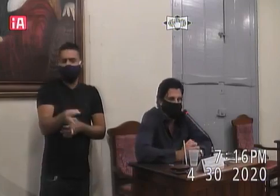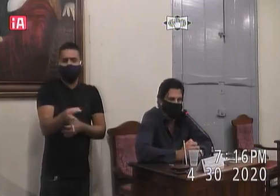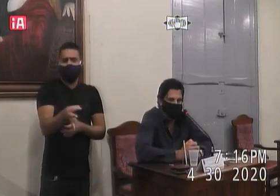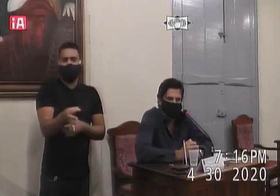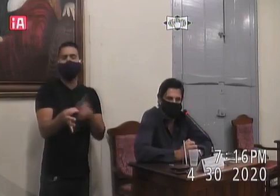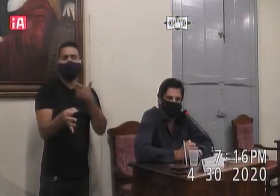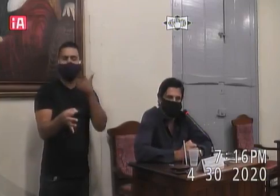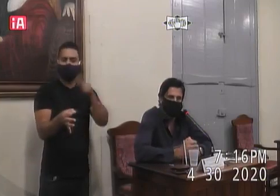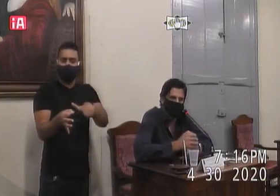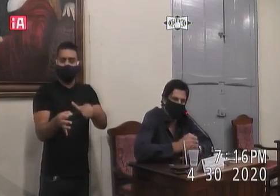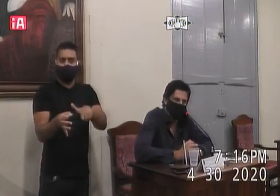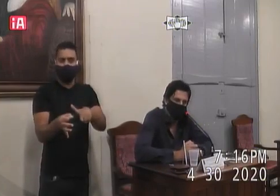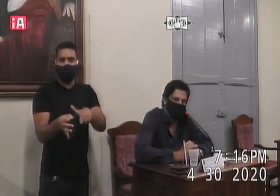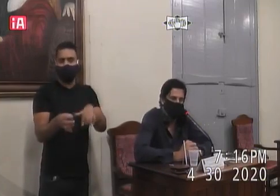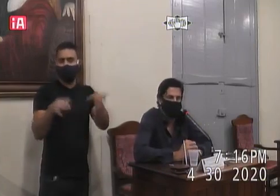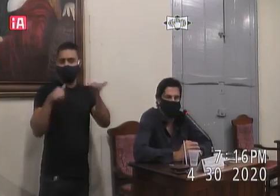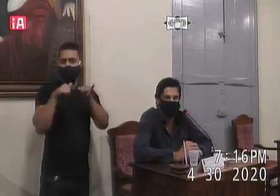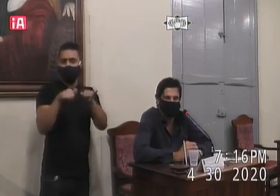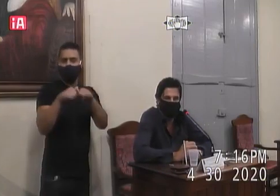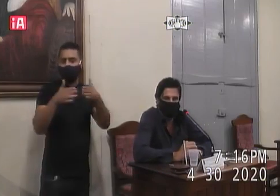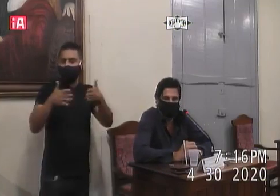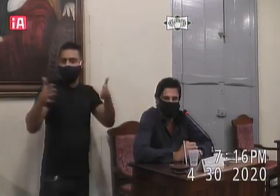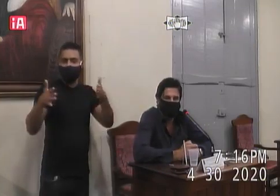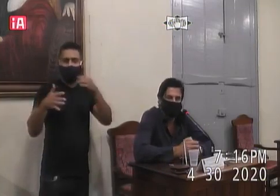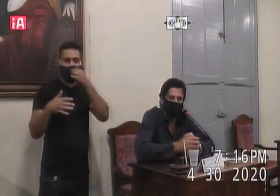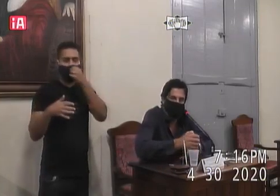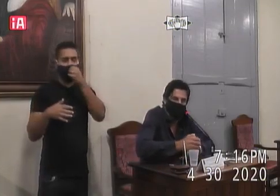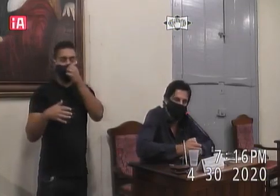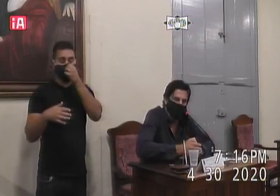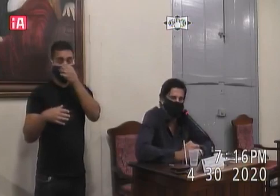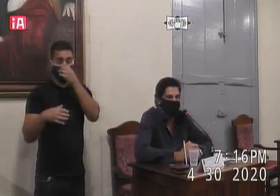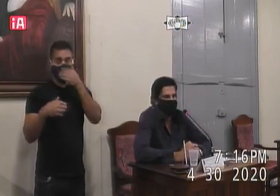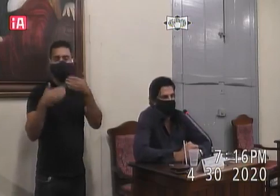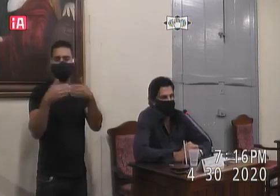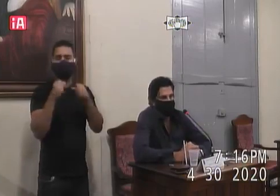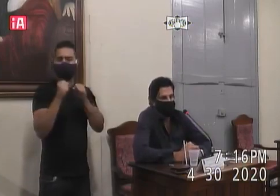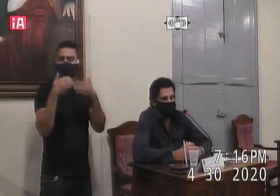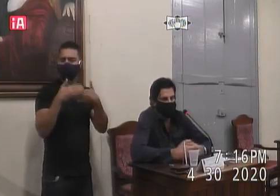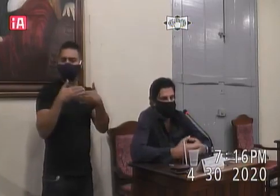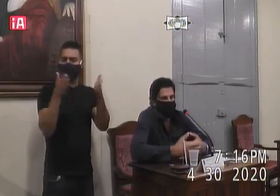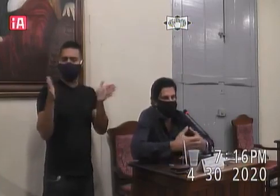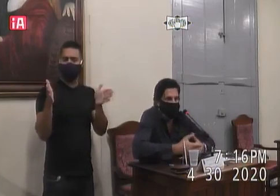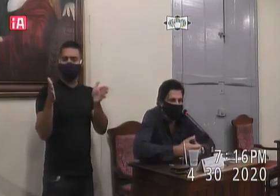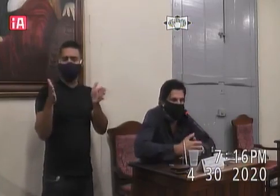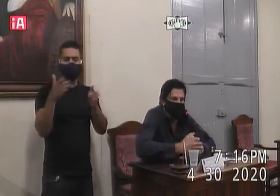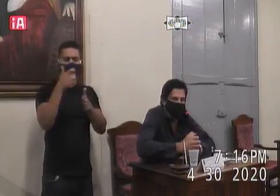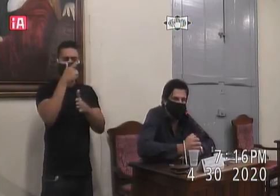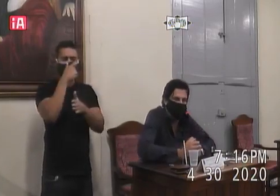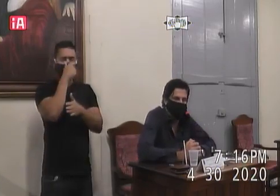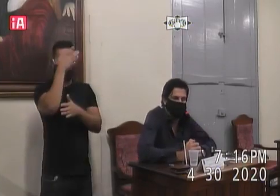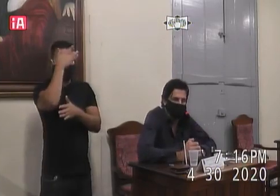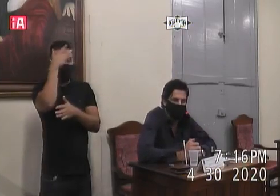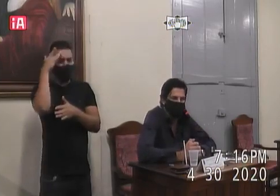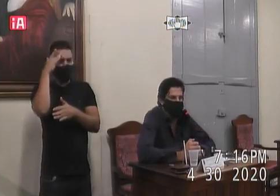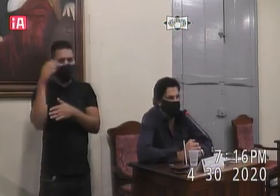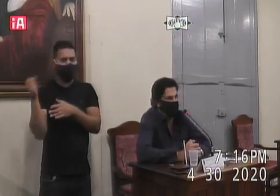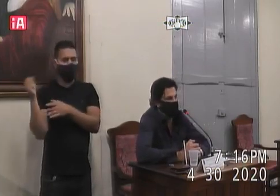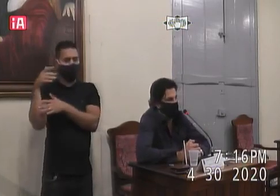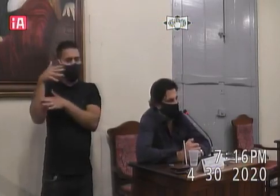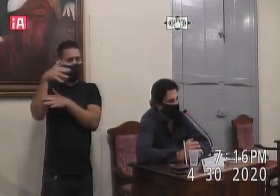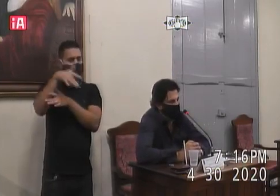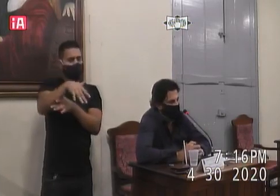uma vez, os grandes supermercados estarem abertos, com uma quantidade enorme de pessoas dentro